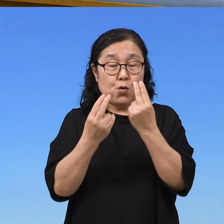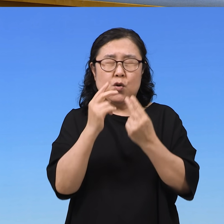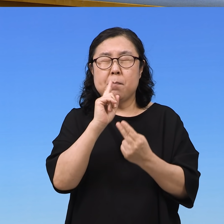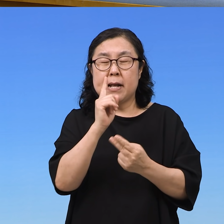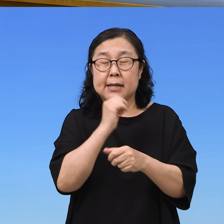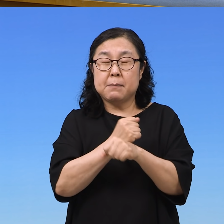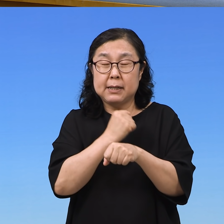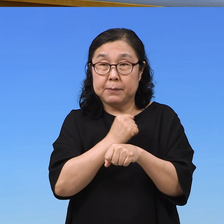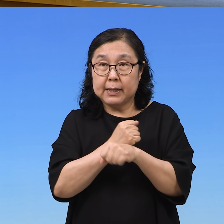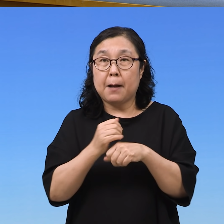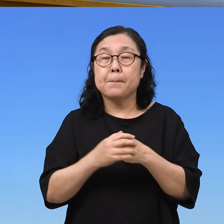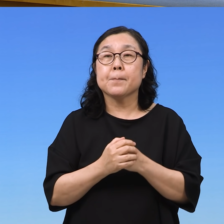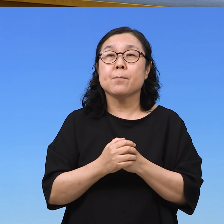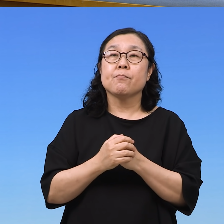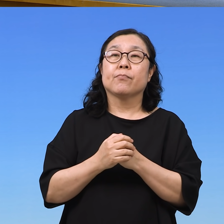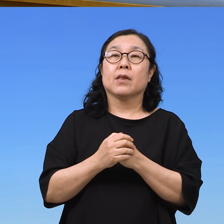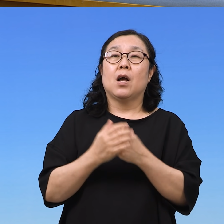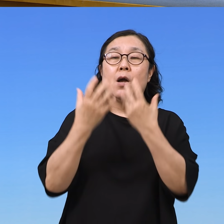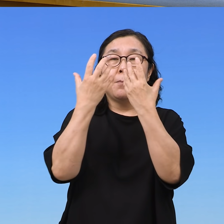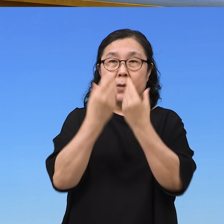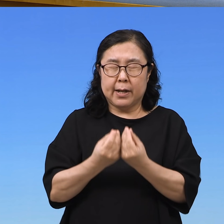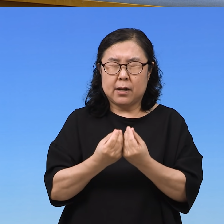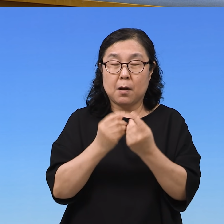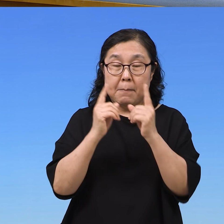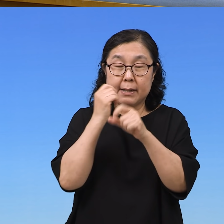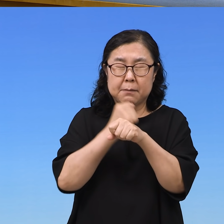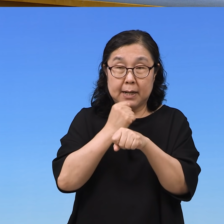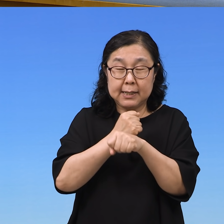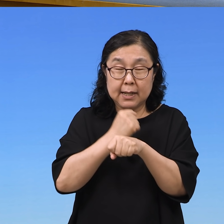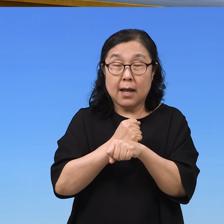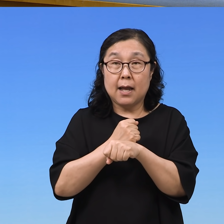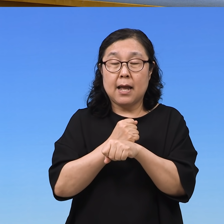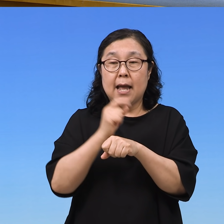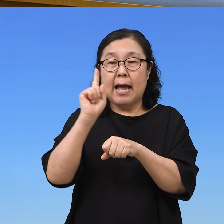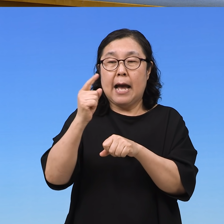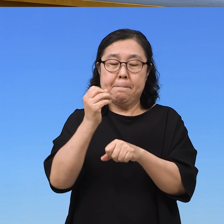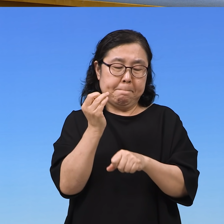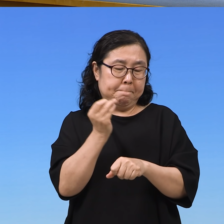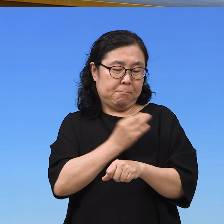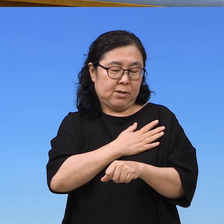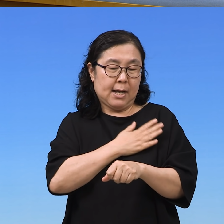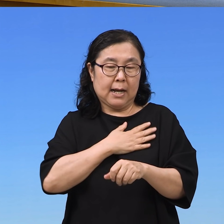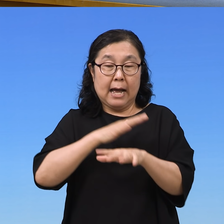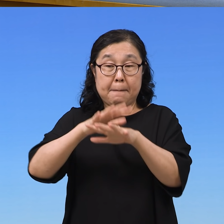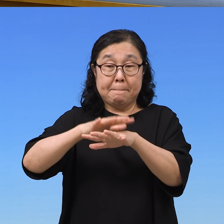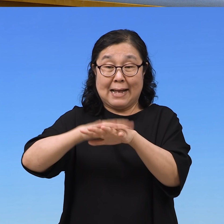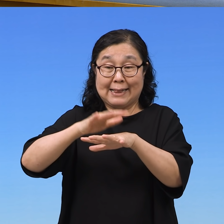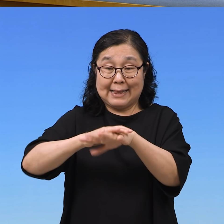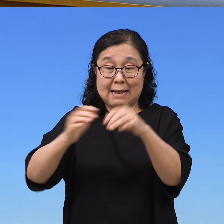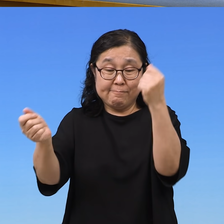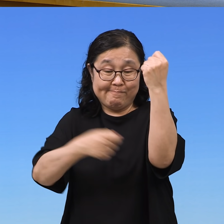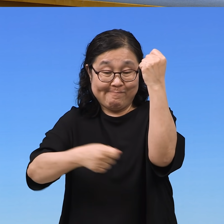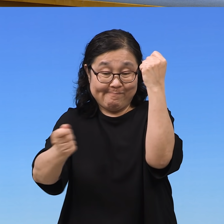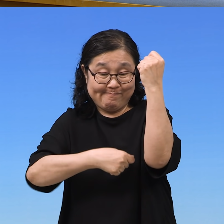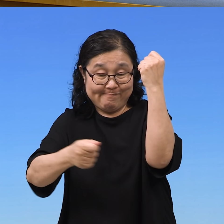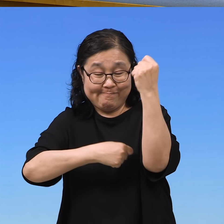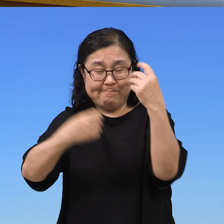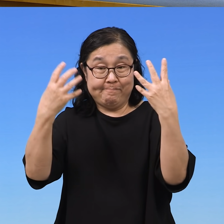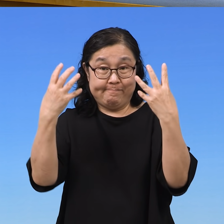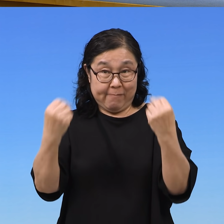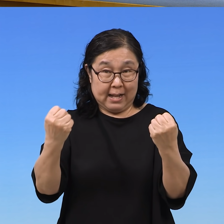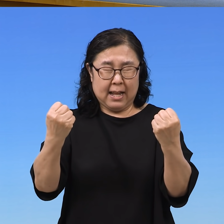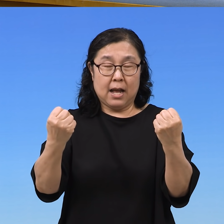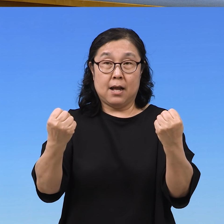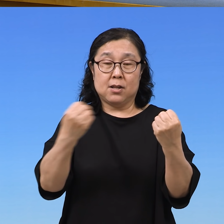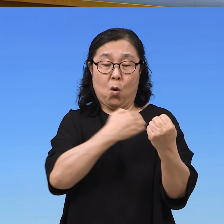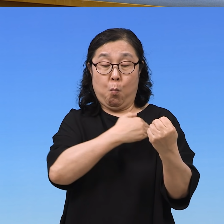그 비유를 드시는데요, 자 16절입니다. 또 비유로 그들에게 말하여 이르시되 한 부자가 그 밭에 소출이